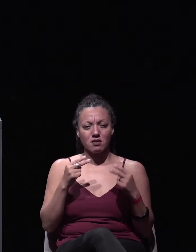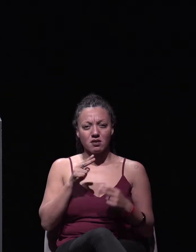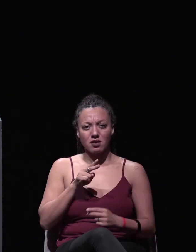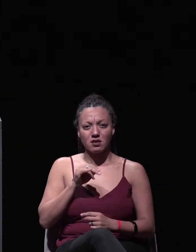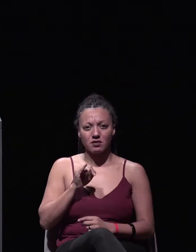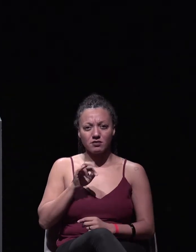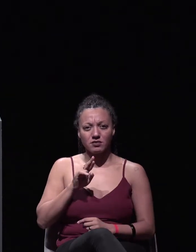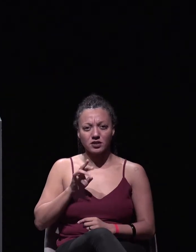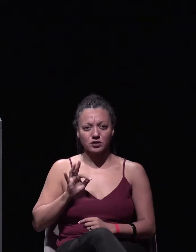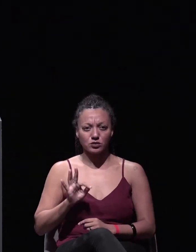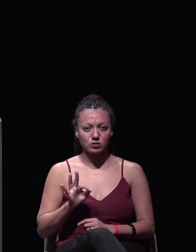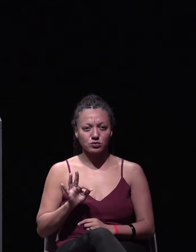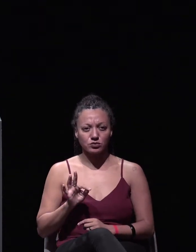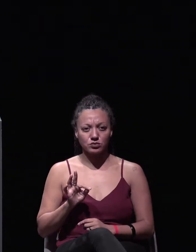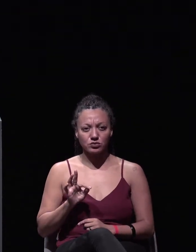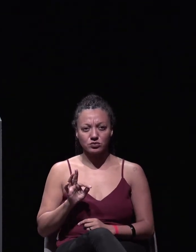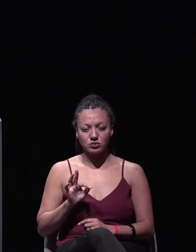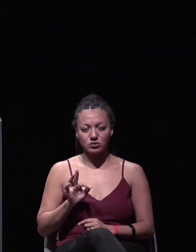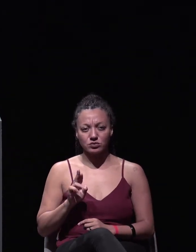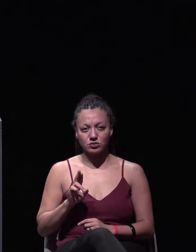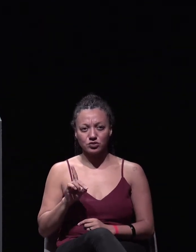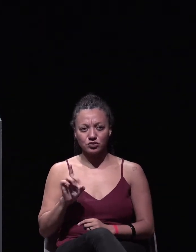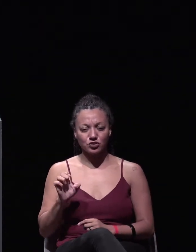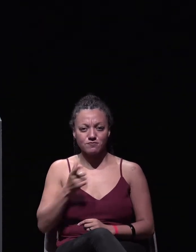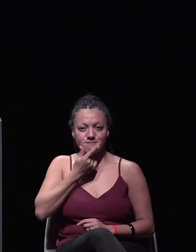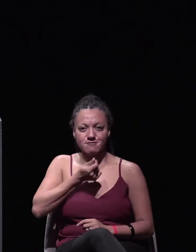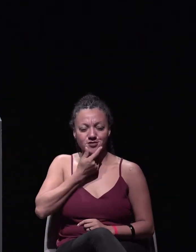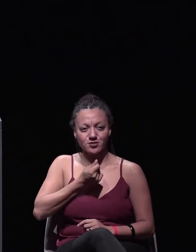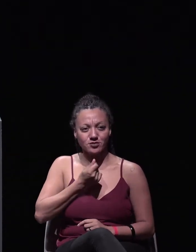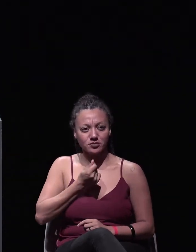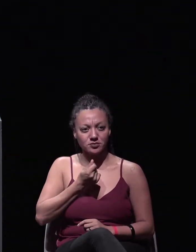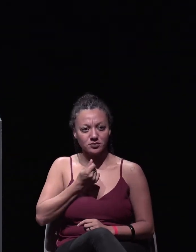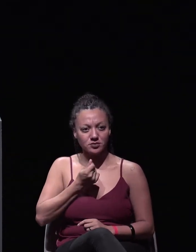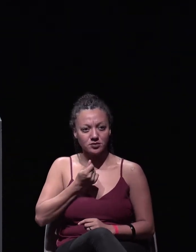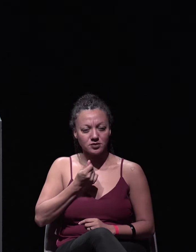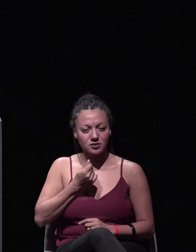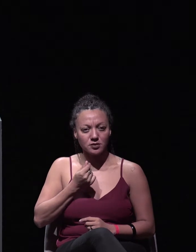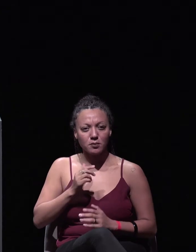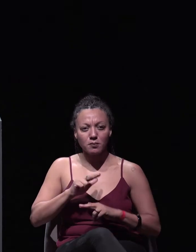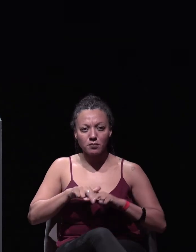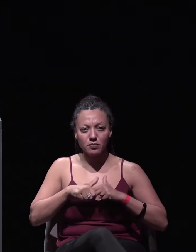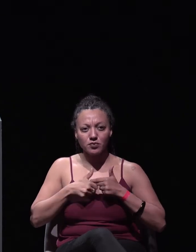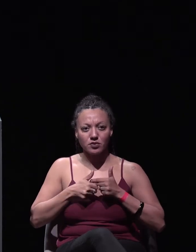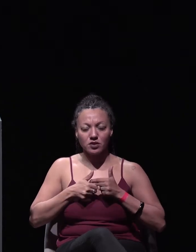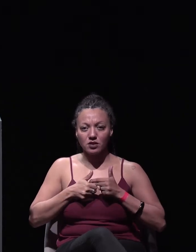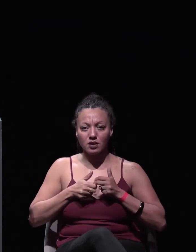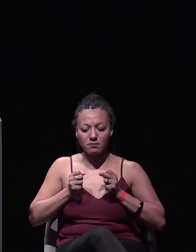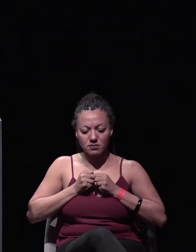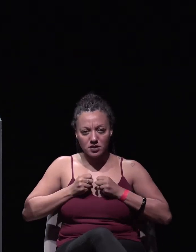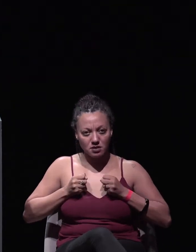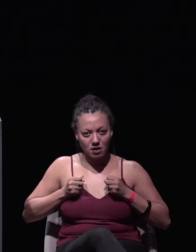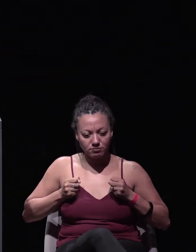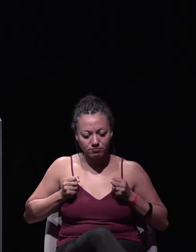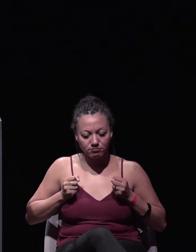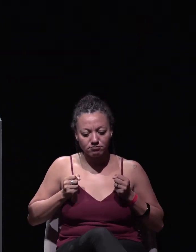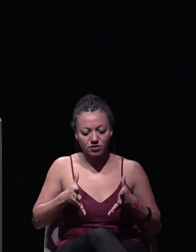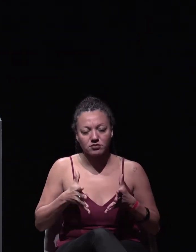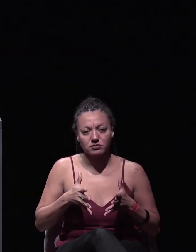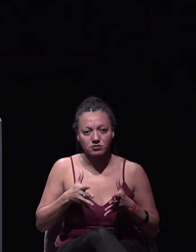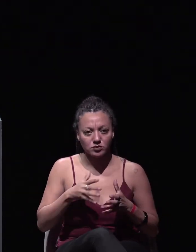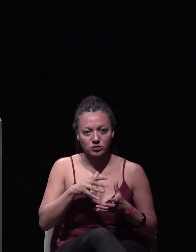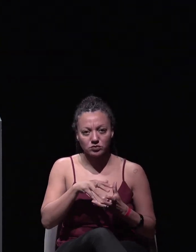virtude masculina, né? É o homem virtuoso por conta da sua ação sobre o mundo. E é até por isso que ele